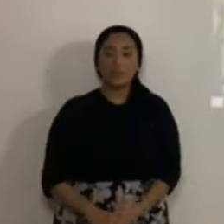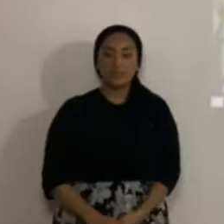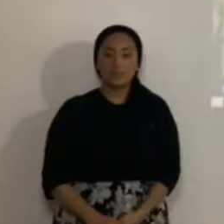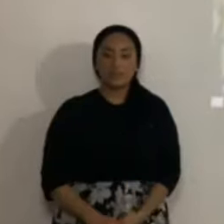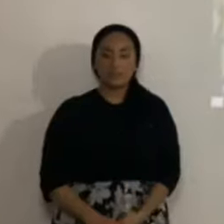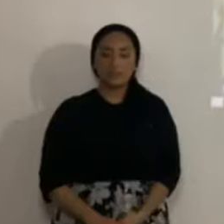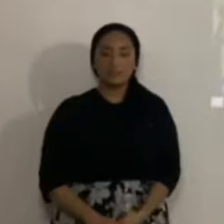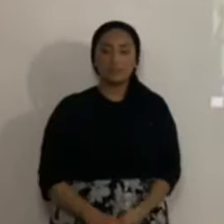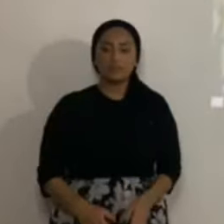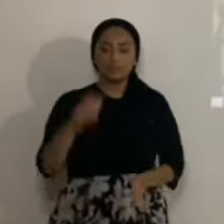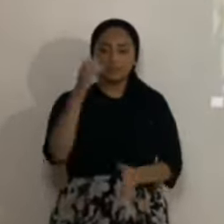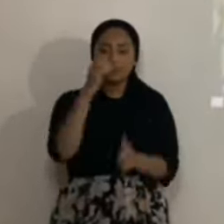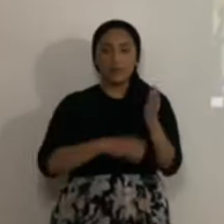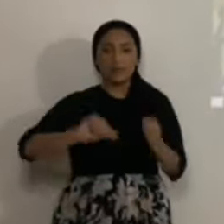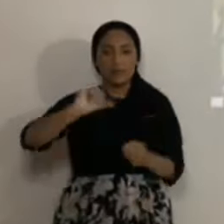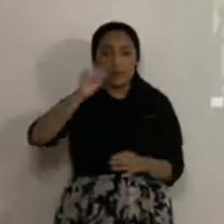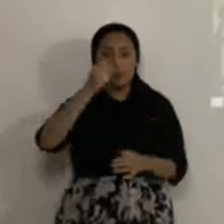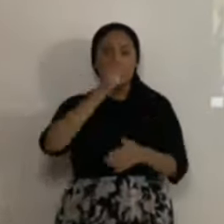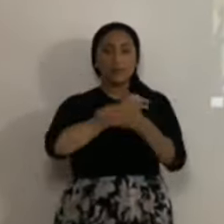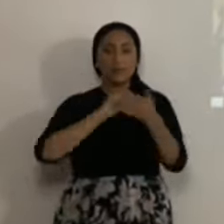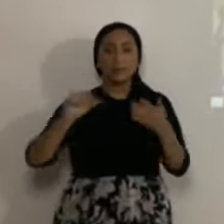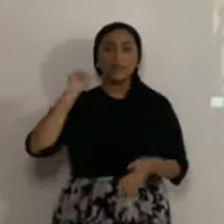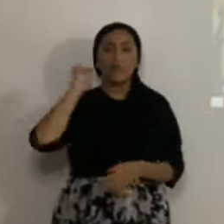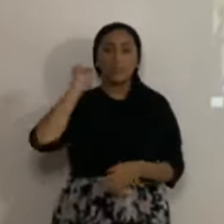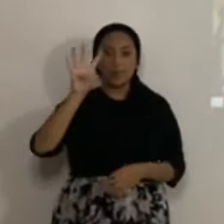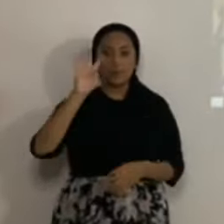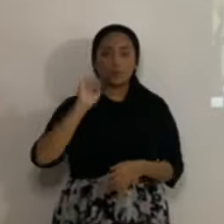Eclesiastes, capítulo 10 y en el verso 4.